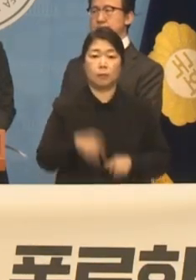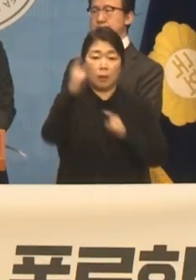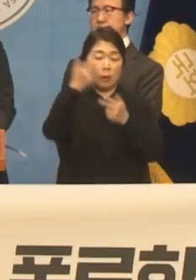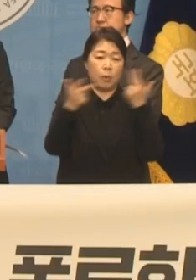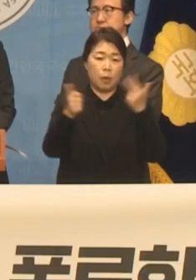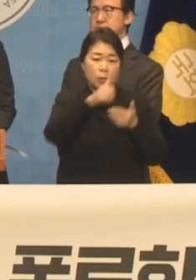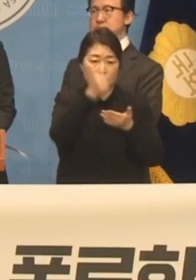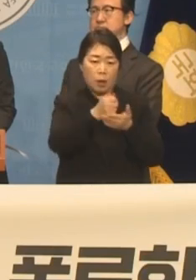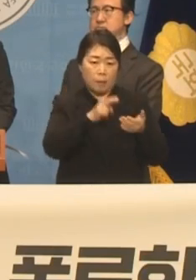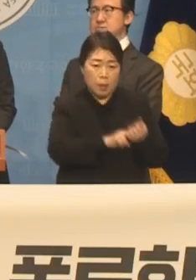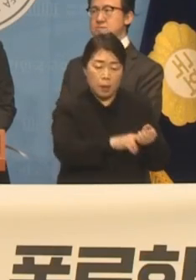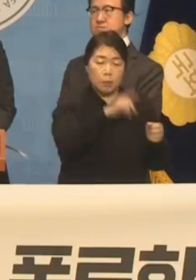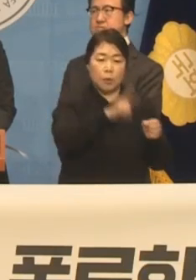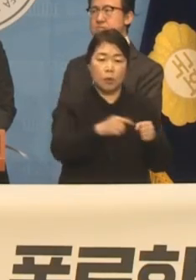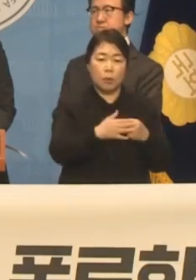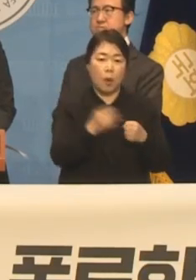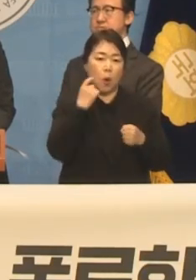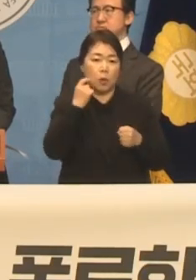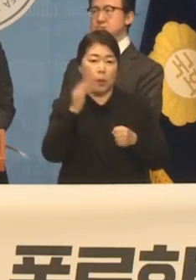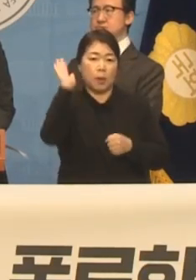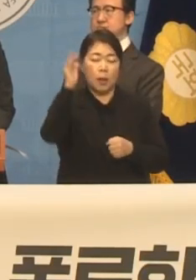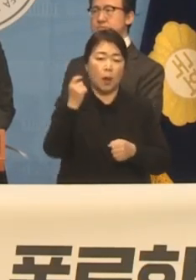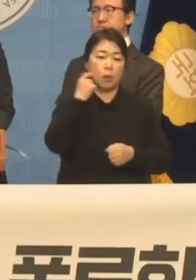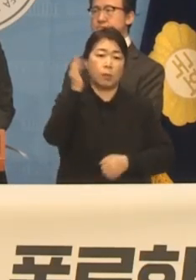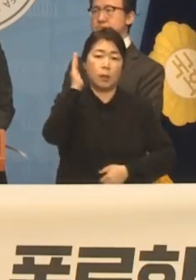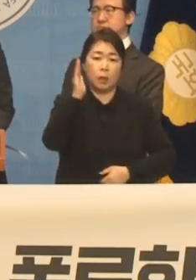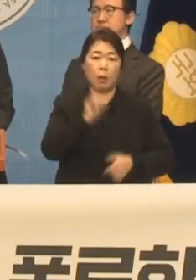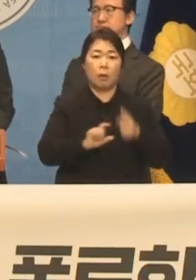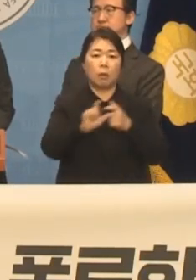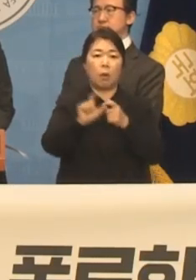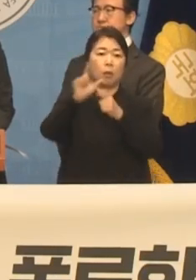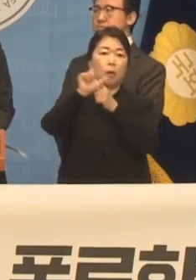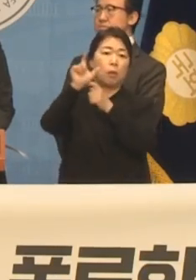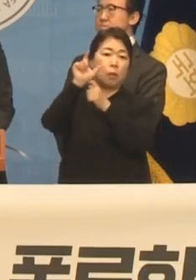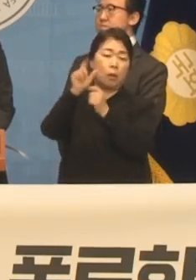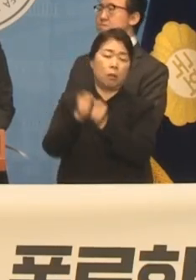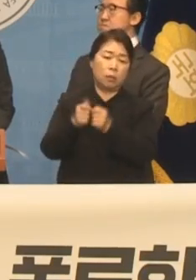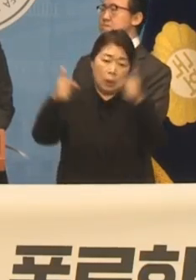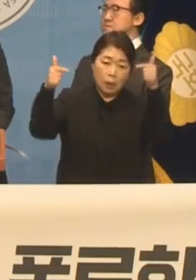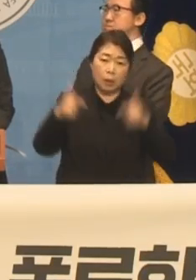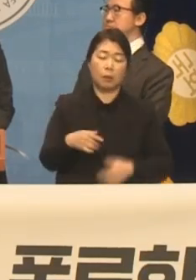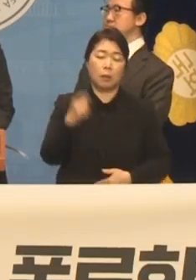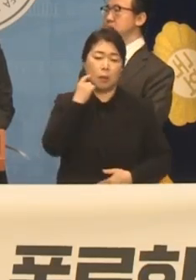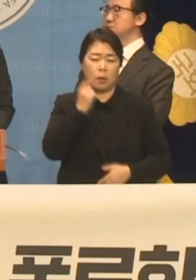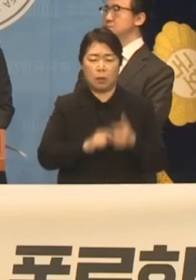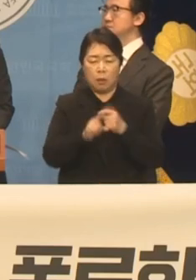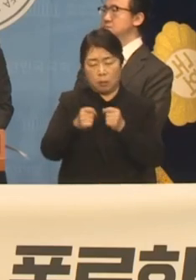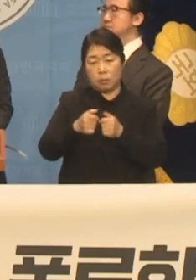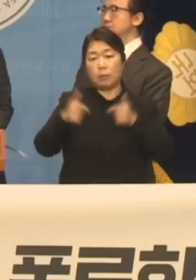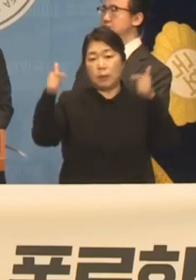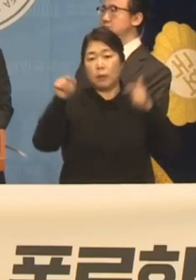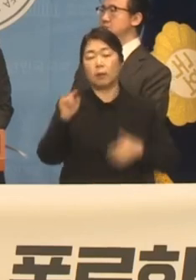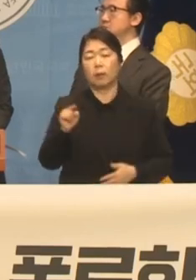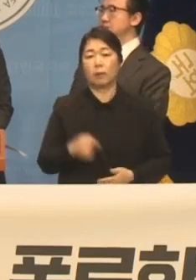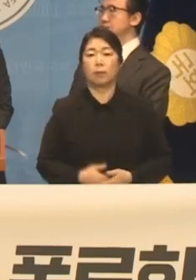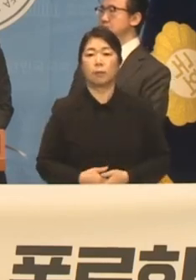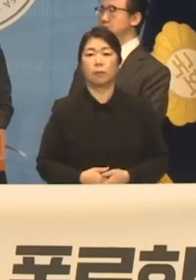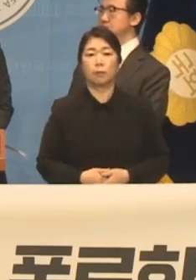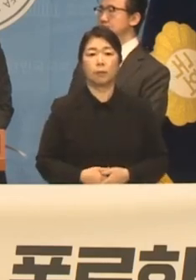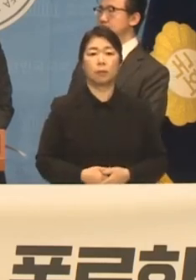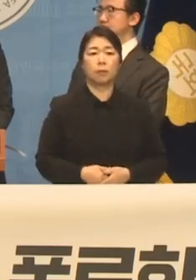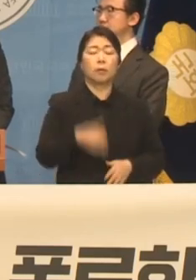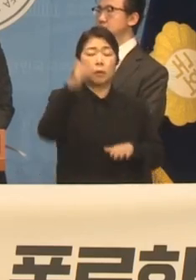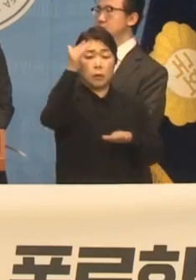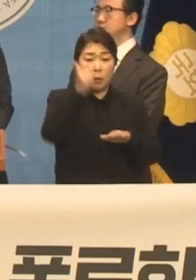거짓말이 등장하고 또 다른 거짓말이 등장하는 과정에서 만들은 허구의 말이 바로 헛것입니다